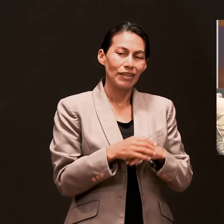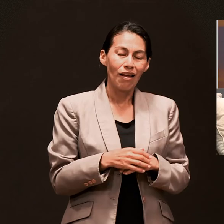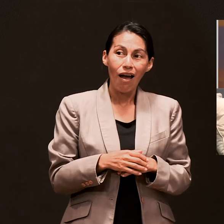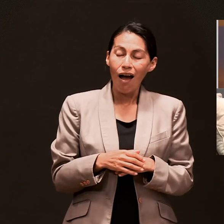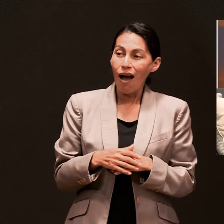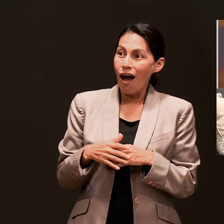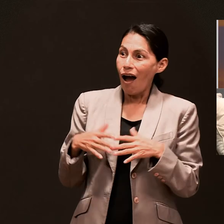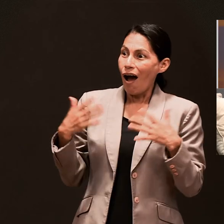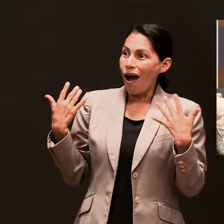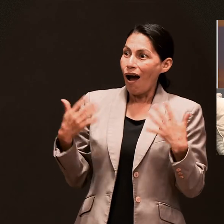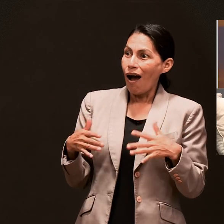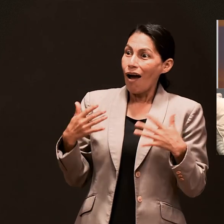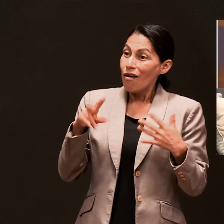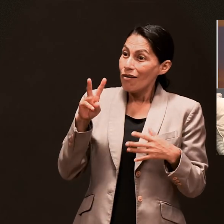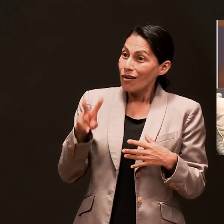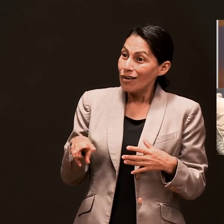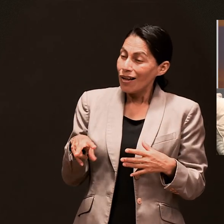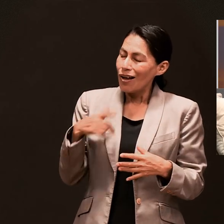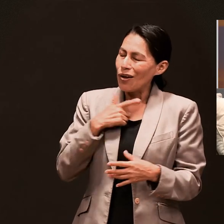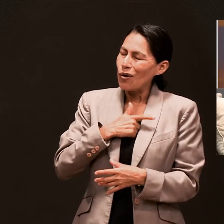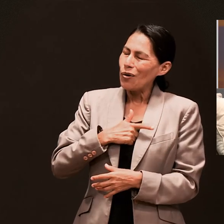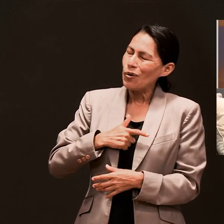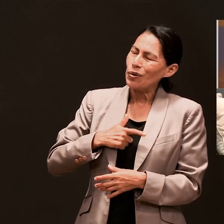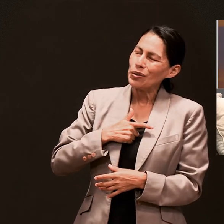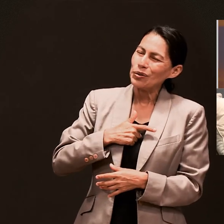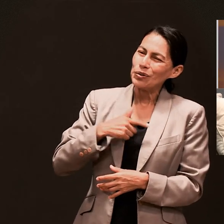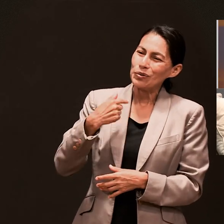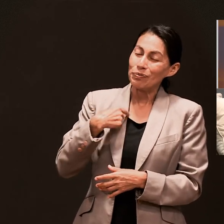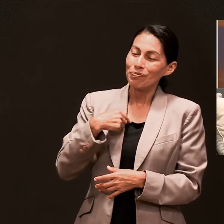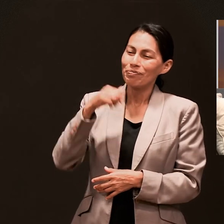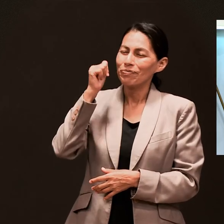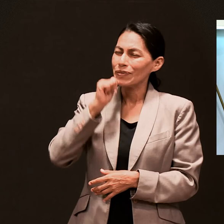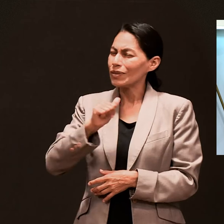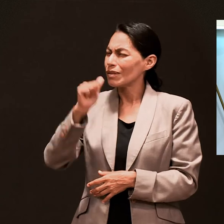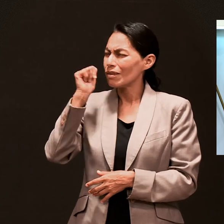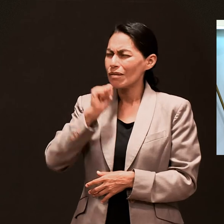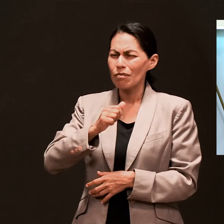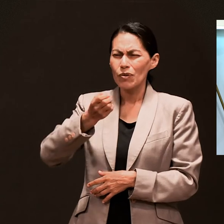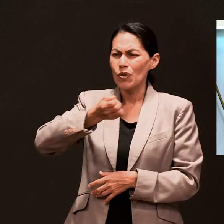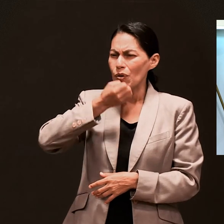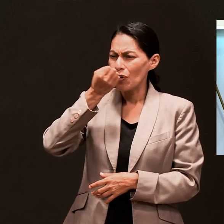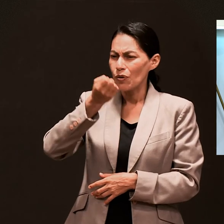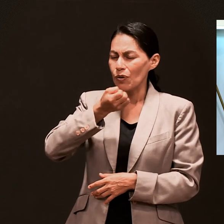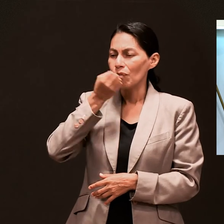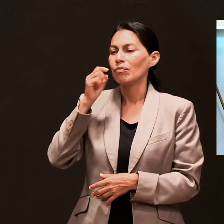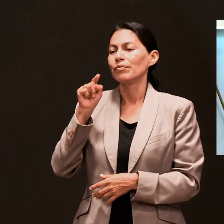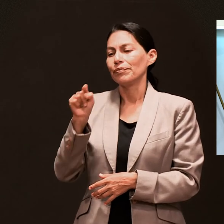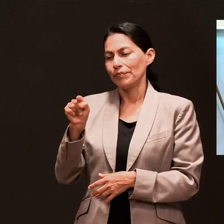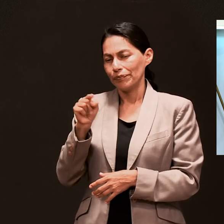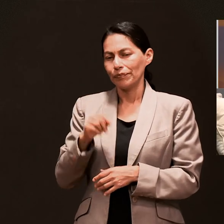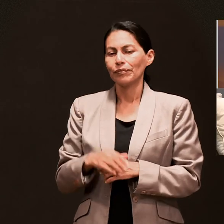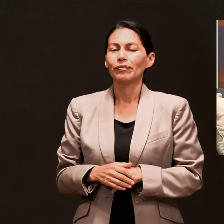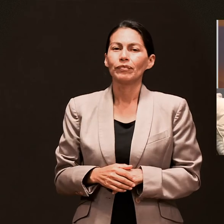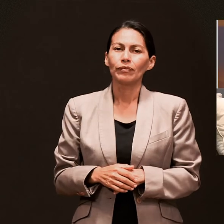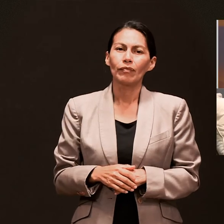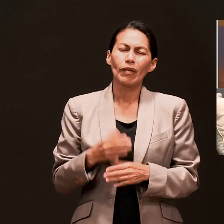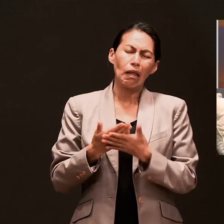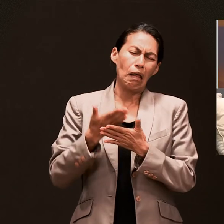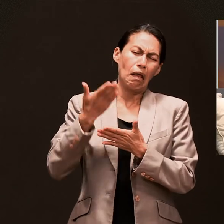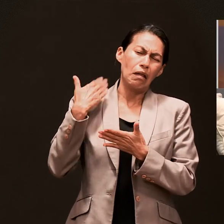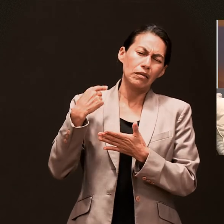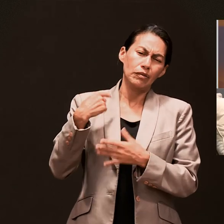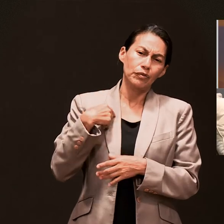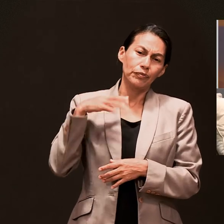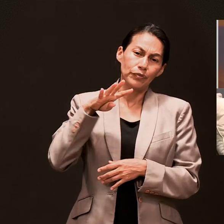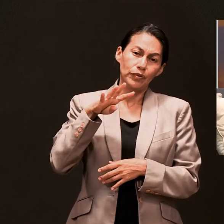dice Qué gusto me da he estado orando por ti siempre y yo desde que llegué a